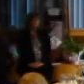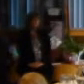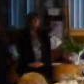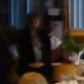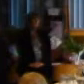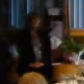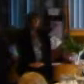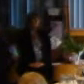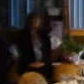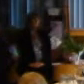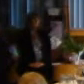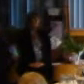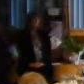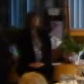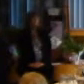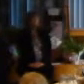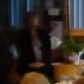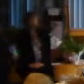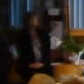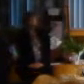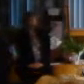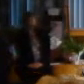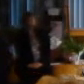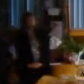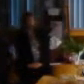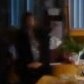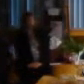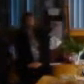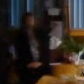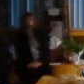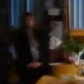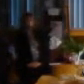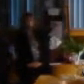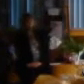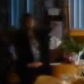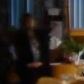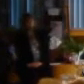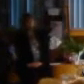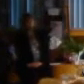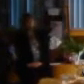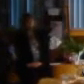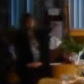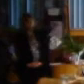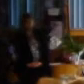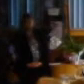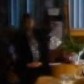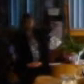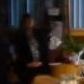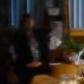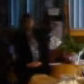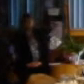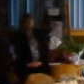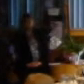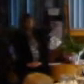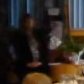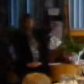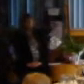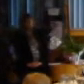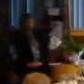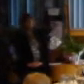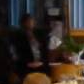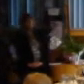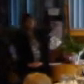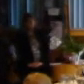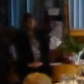Plaza de la Signoria, a sus acólitos, a sus militantes, les pedía que todo lo que fueran cuadros, instrumentos musicales, bibliotecas, etc., fueran